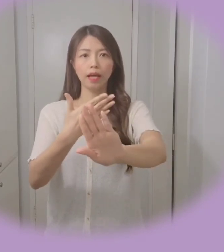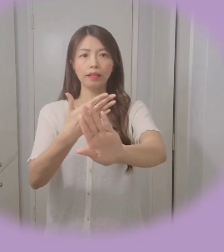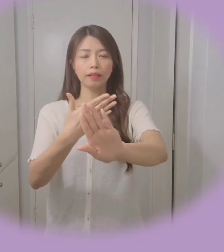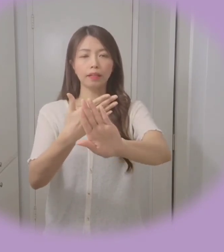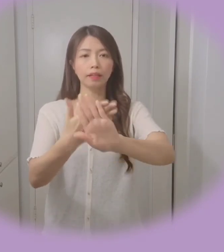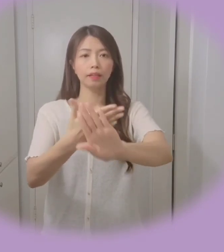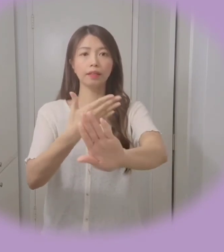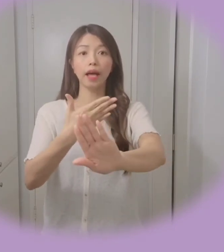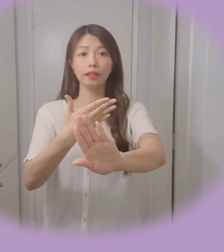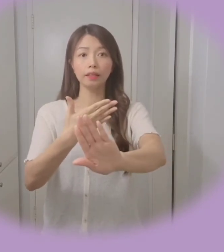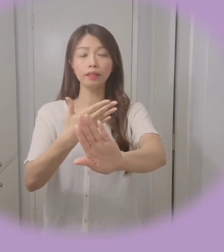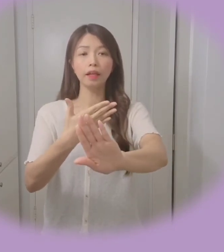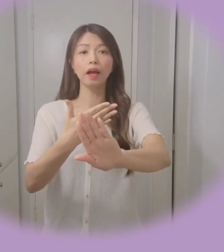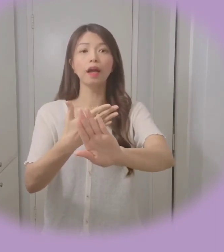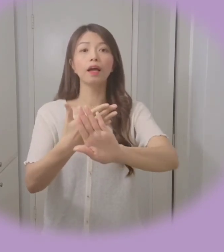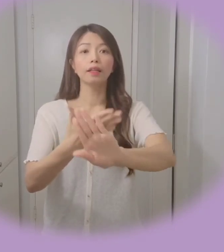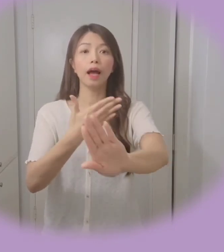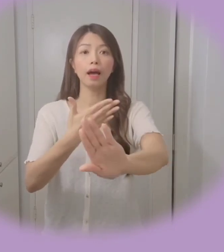돼요.